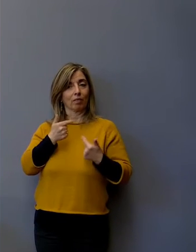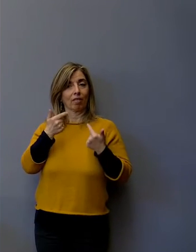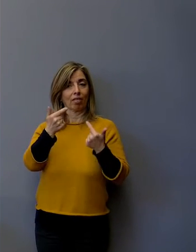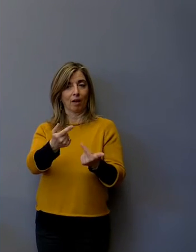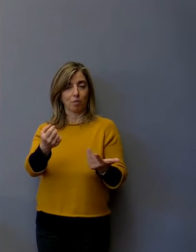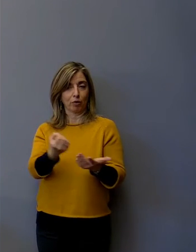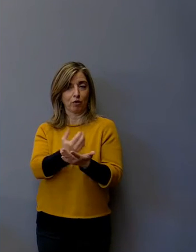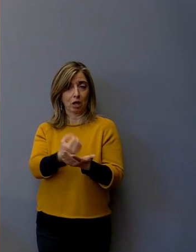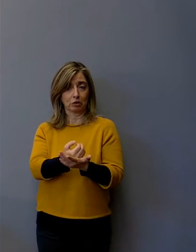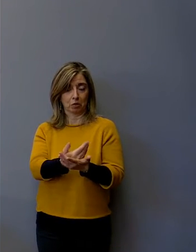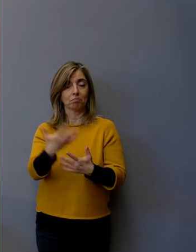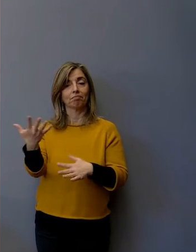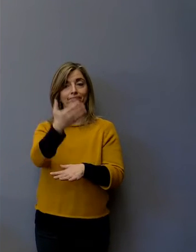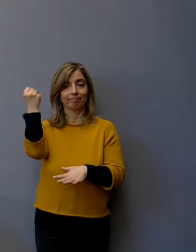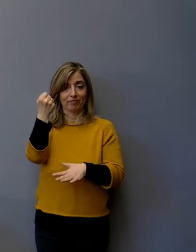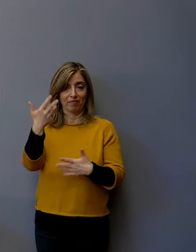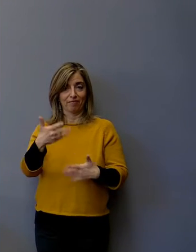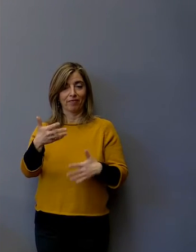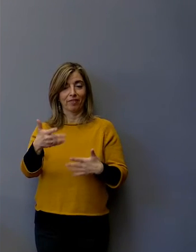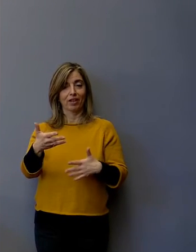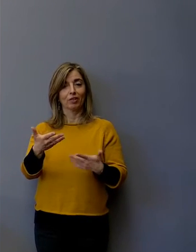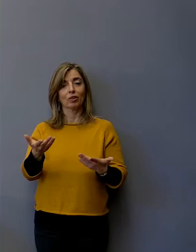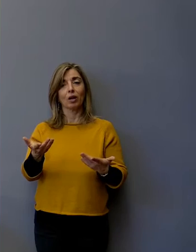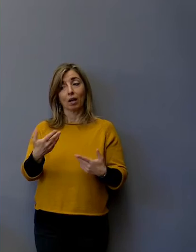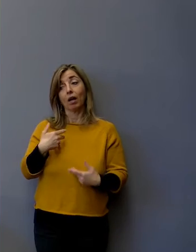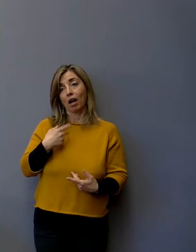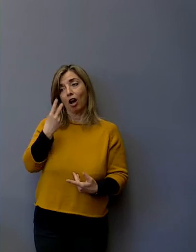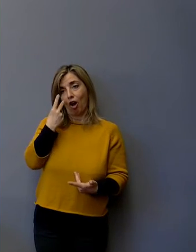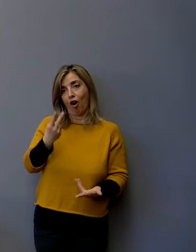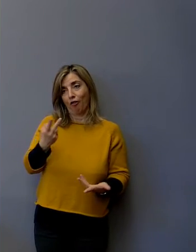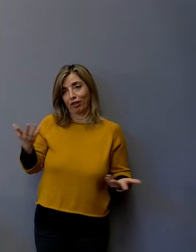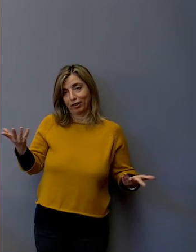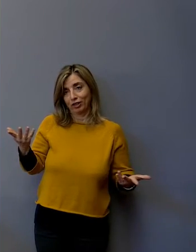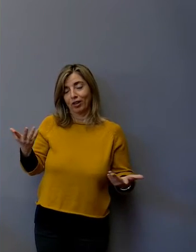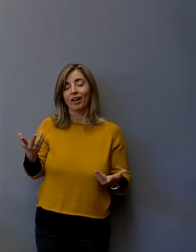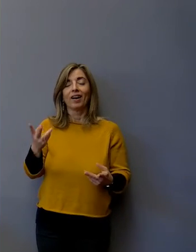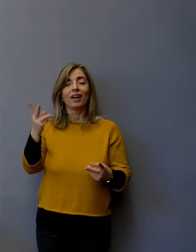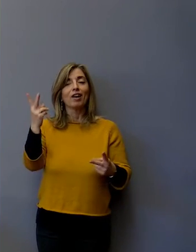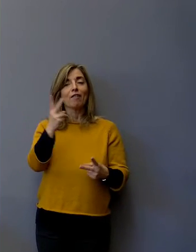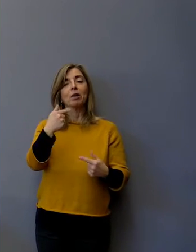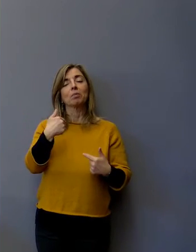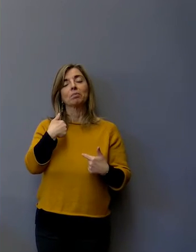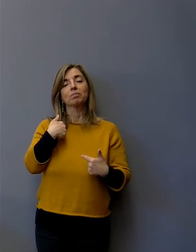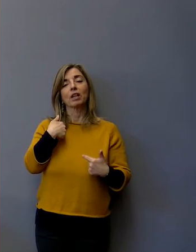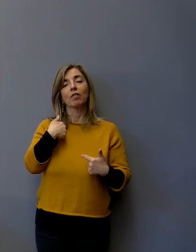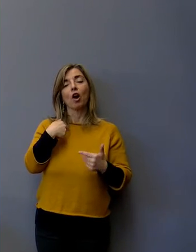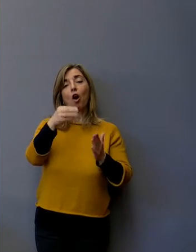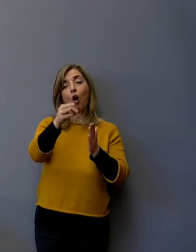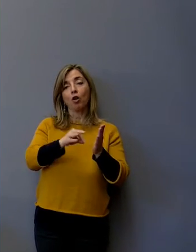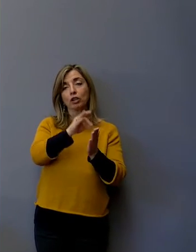quindi quindi la sua proposta mi faccio con o no io ritiro l'emendamento ordine del giorno al ritiro e invece